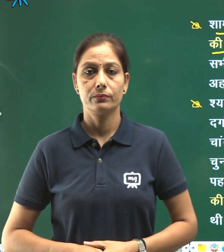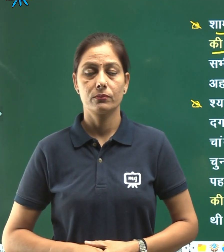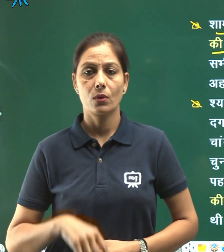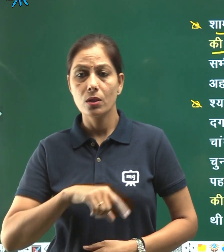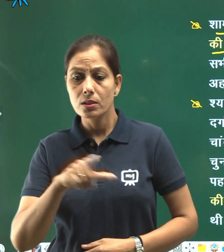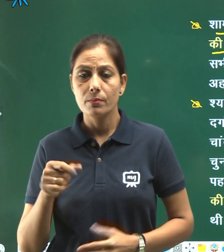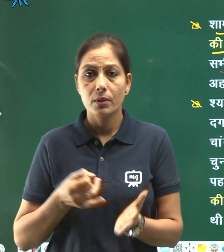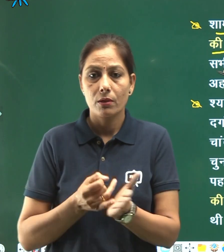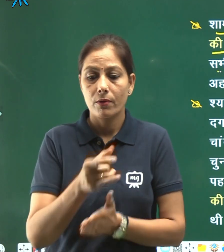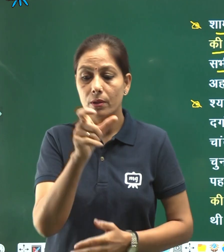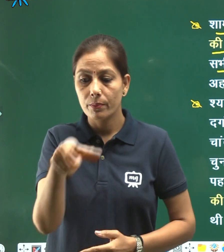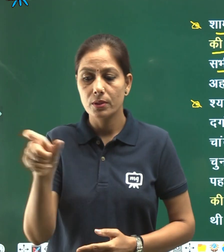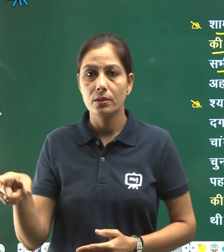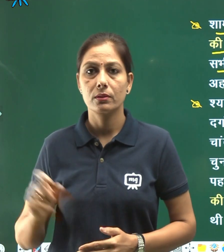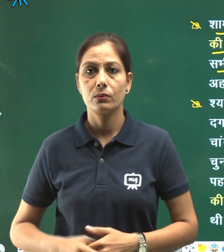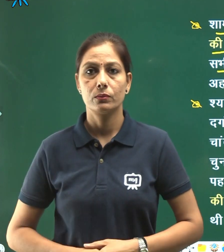सभी गांव वालों को